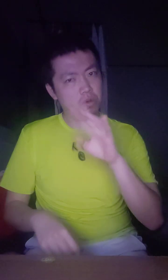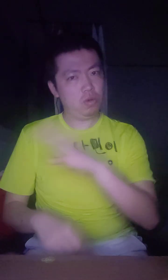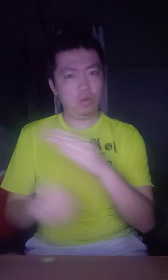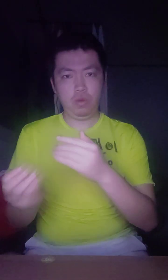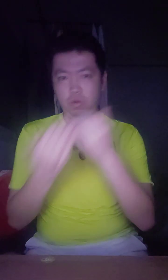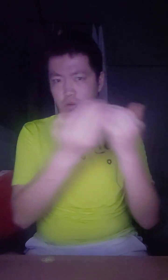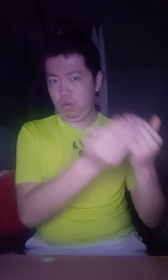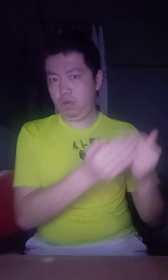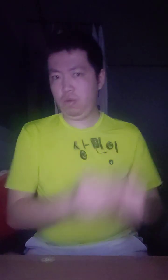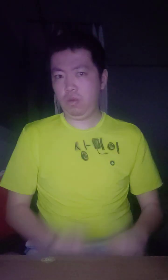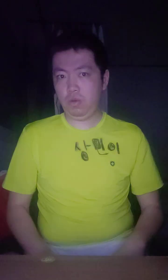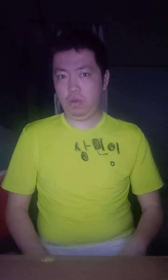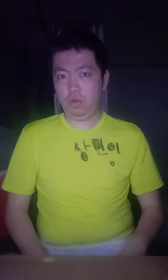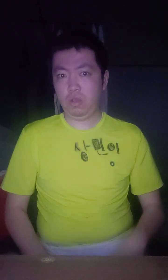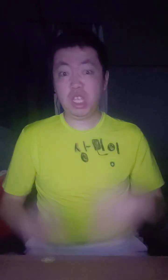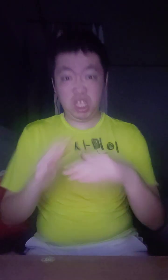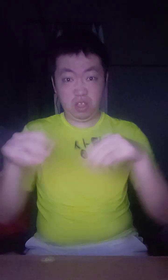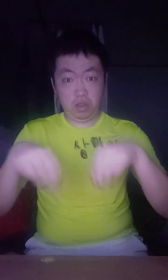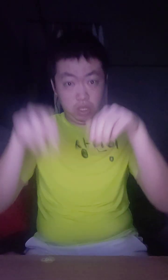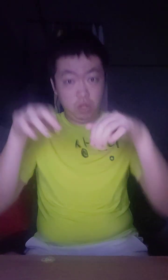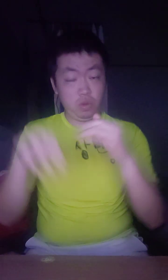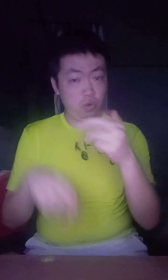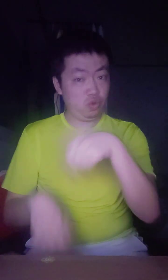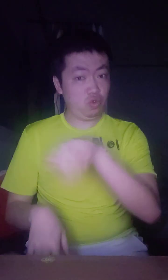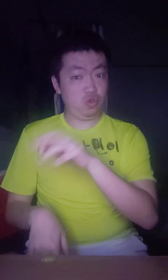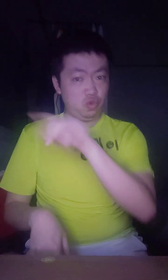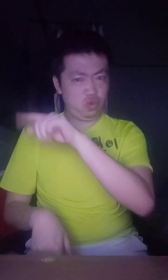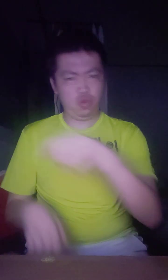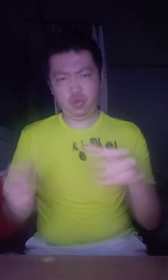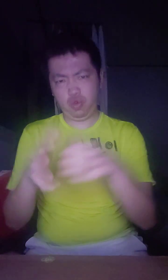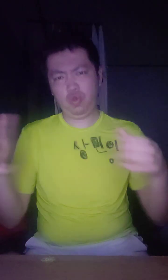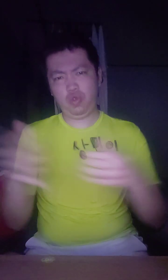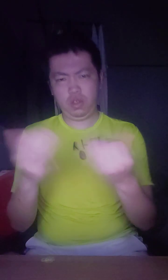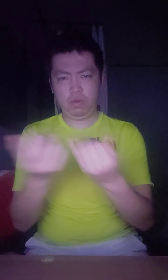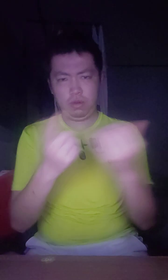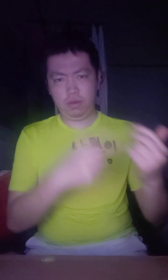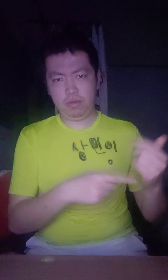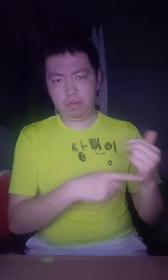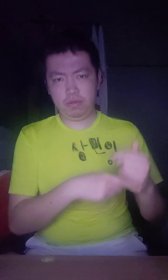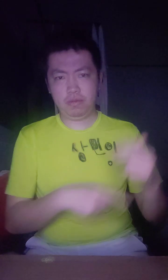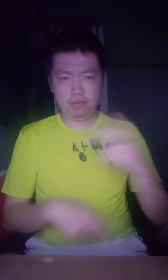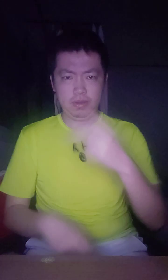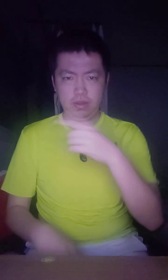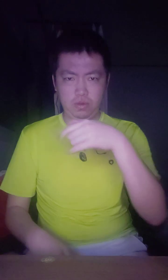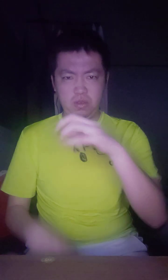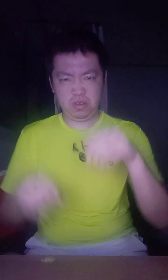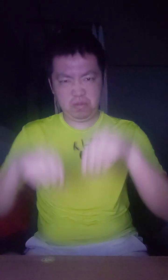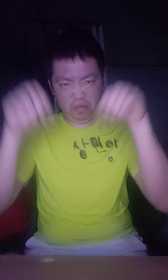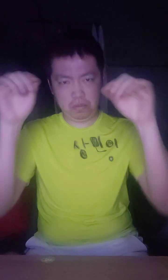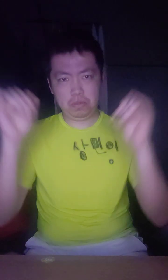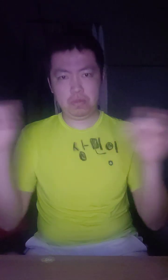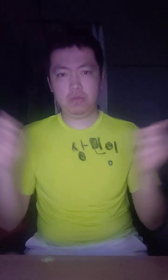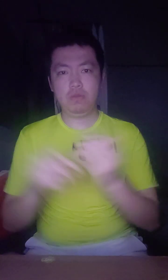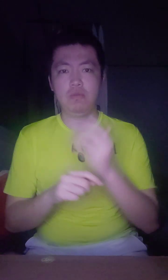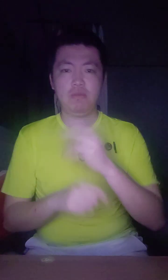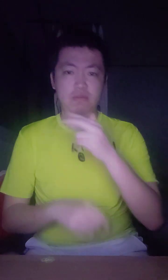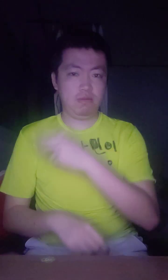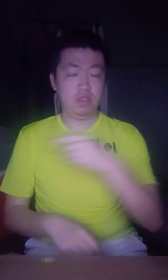넘습니다. 한전은 수백, 수천 가구 아파트도 이루로 치는 만큼 실제 정전 피해 가구는 수만에서 수십만 곳에